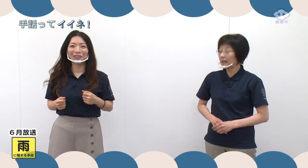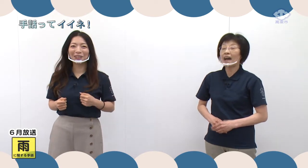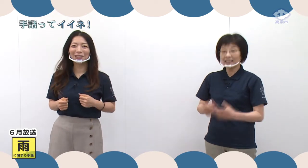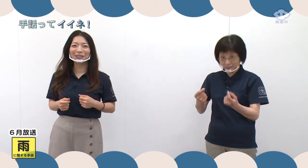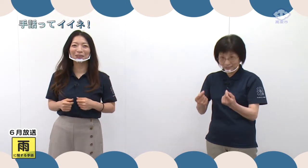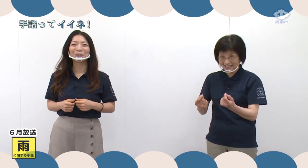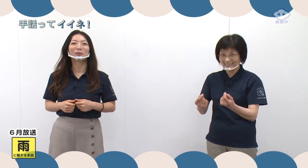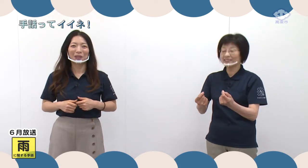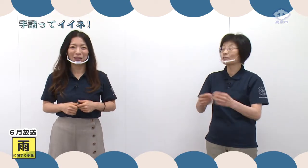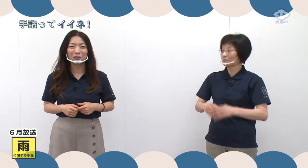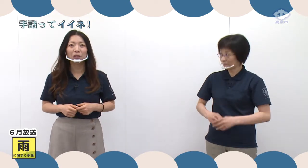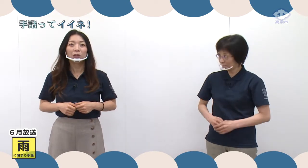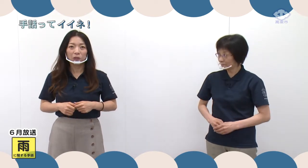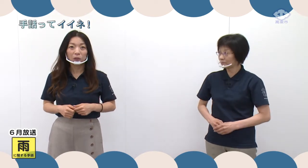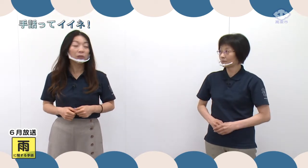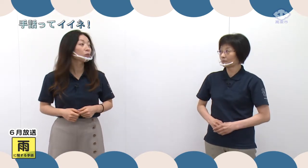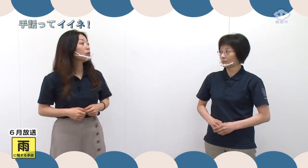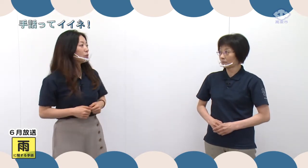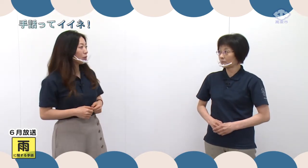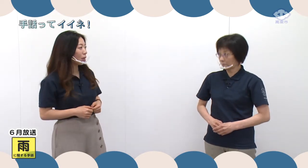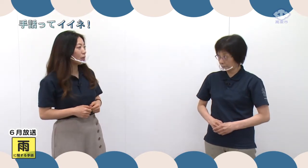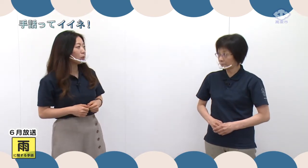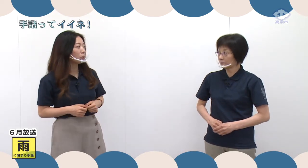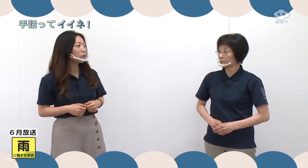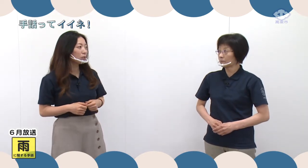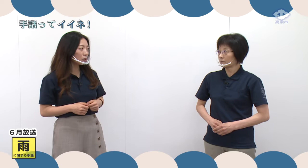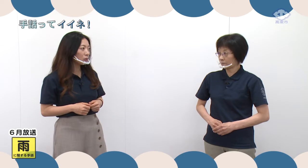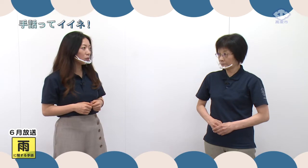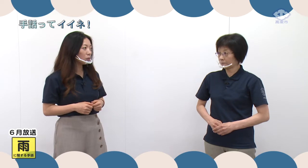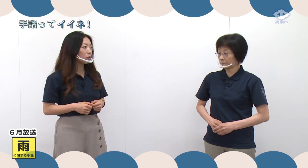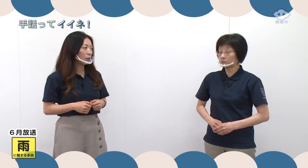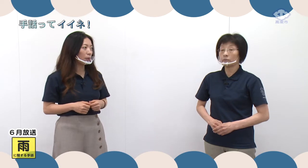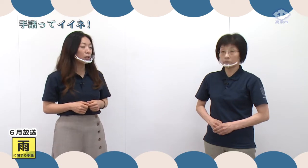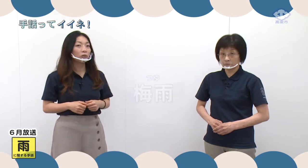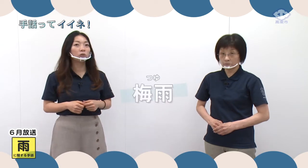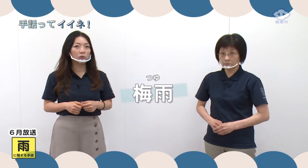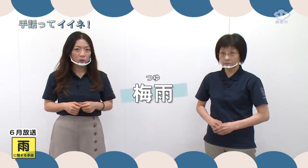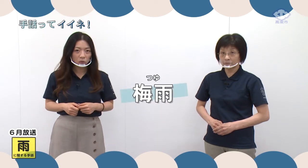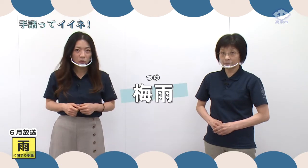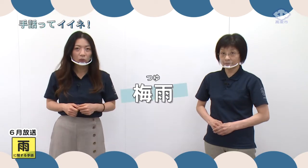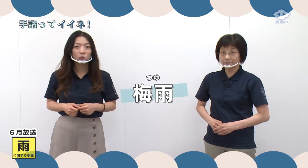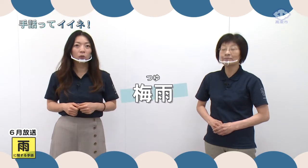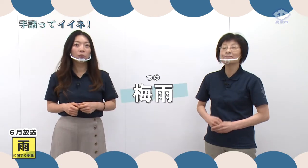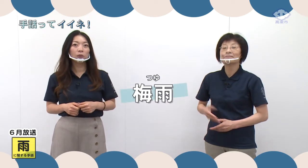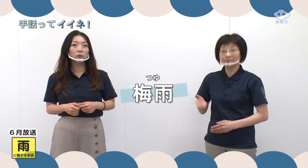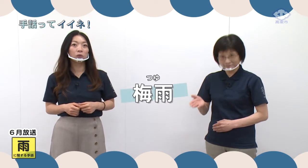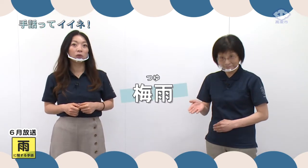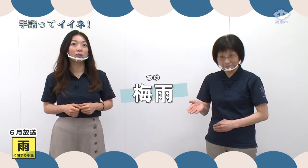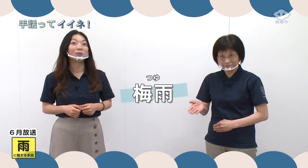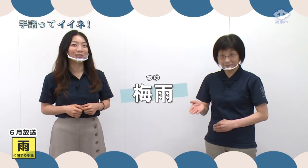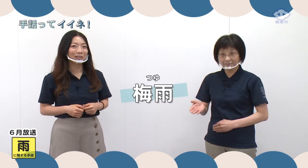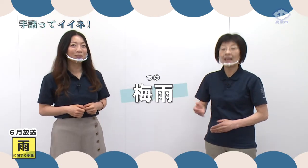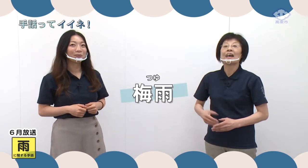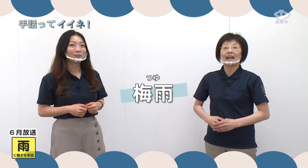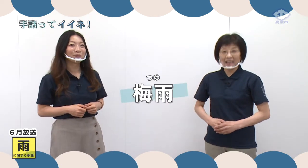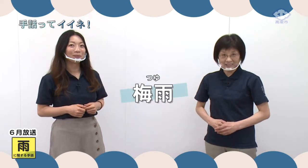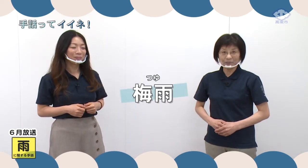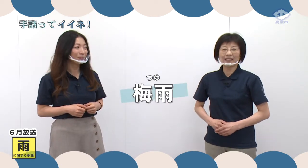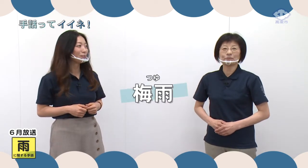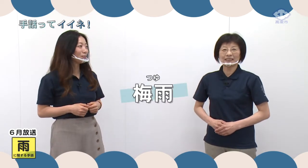ね。 はい、そうです。 はい、では次ですが、この季節に降る雨、梅雨、これはどう表現しますか？ はい、わかりました